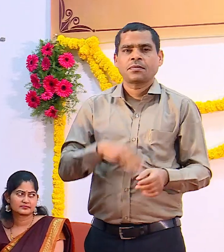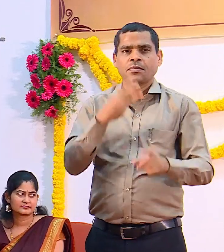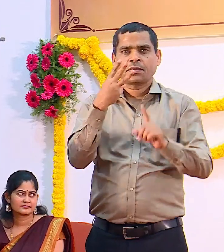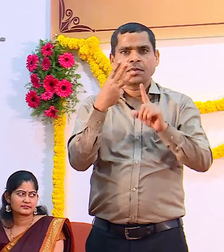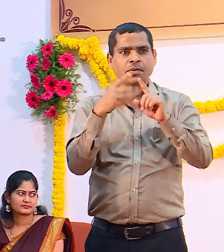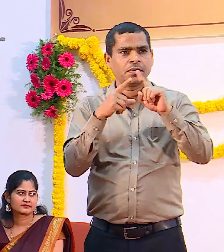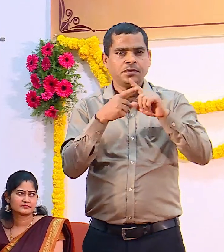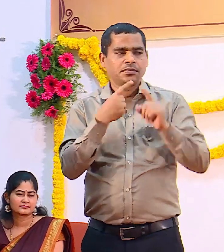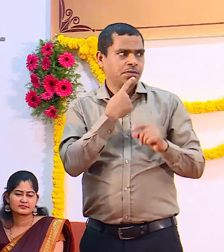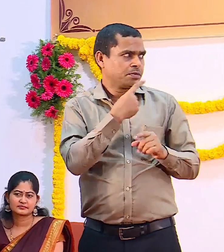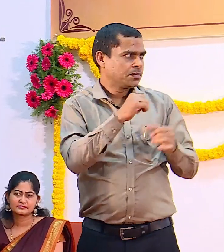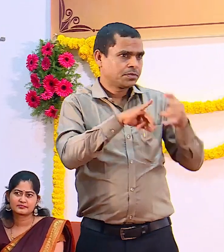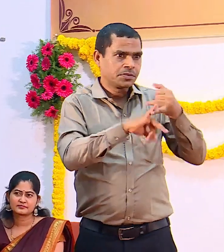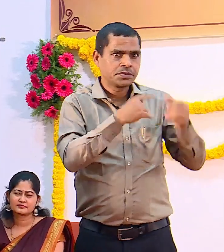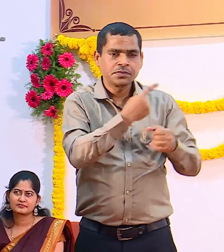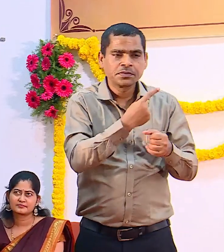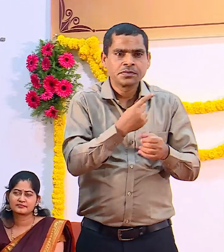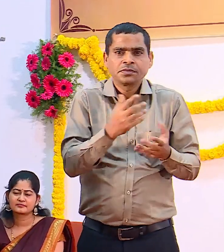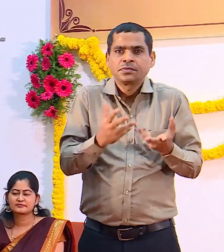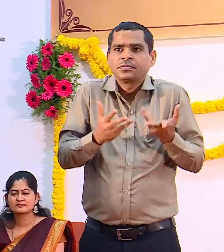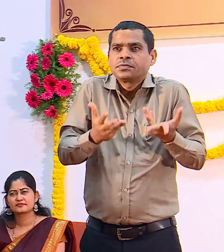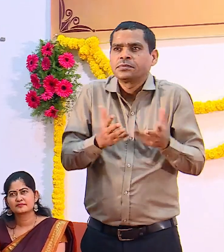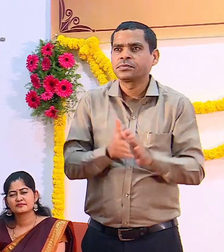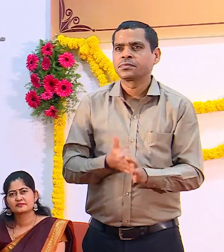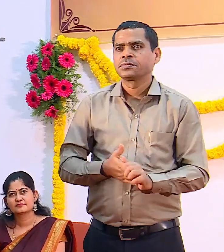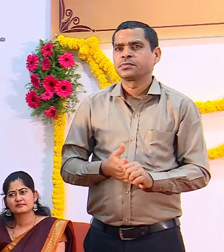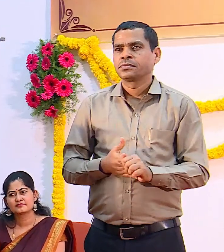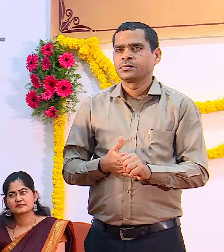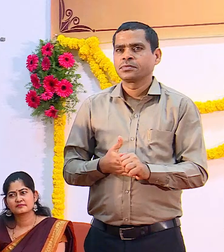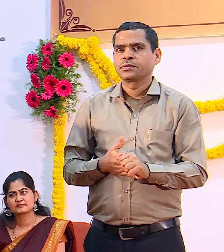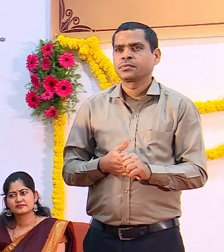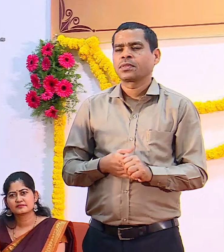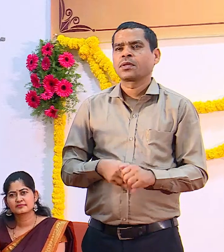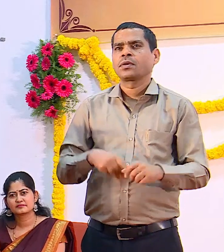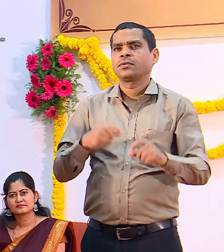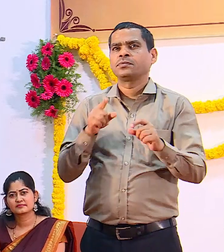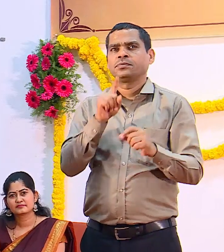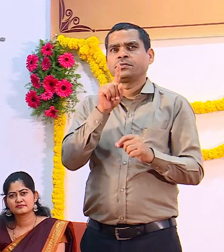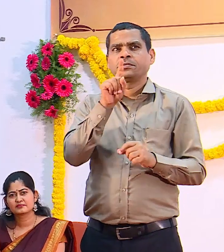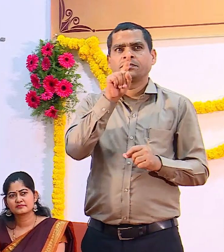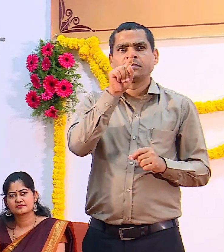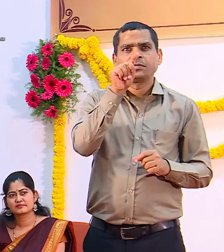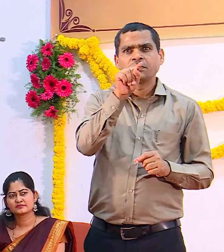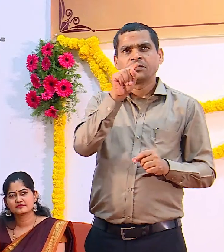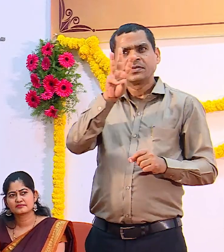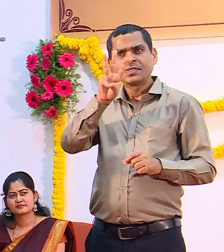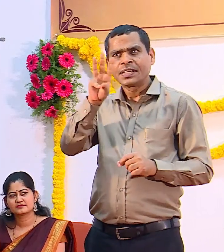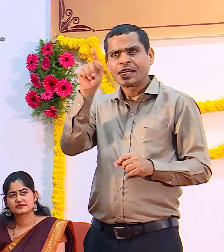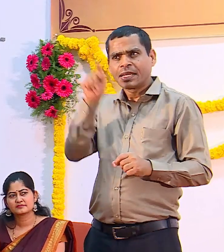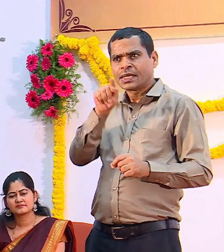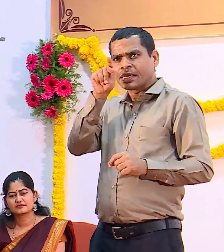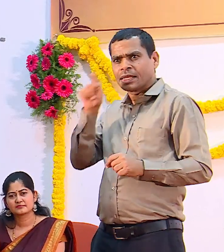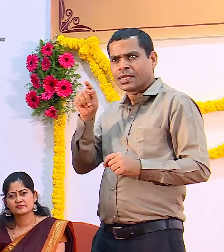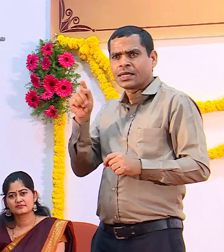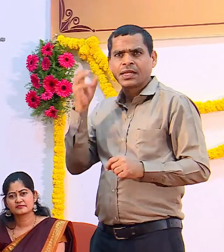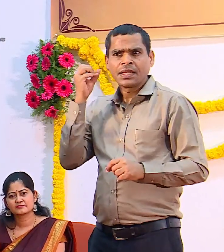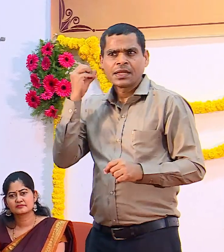ओनली कि अबाउट 0.3% ऑफ द चिल्ड्रन हु आर बॉर्न विल हैव